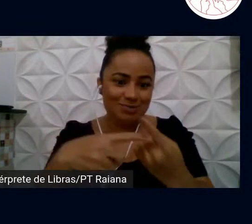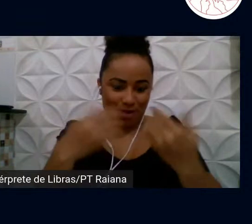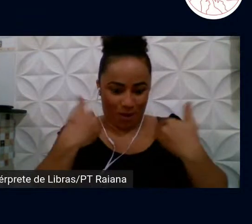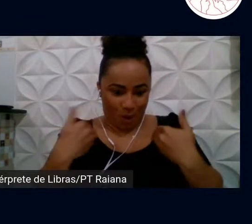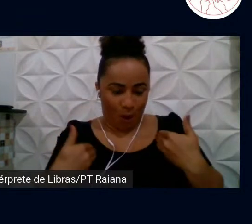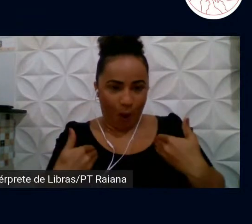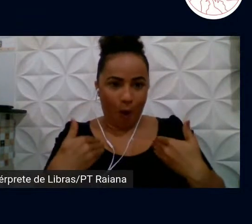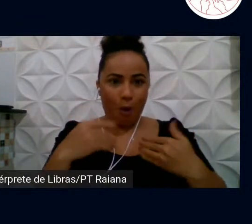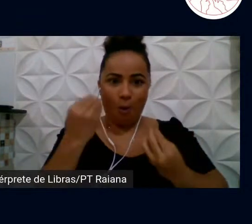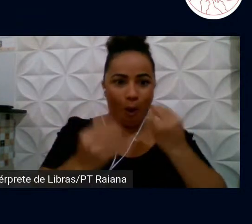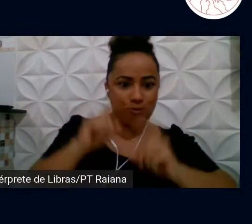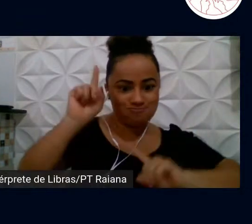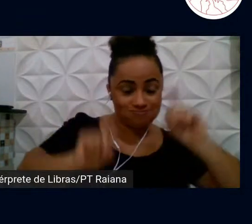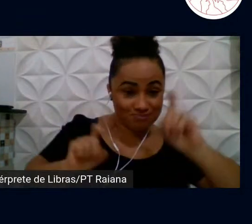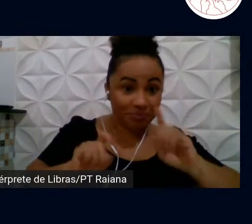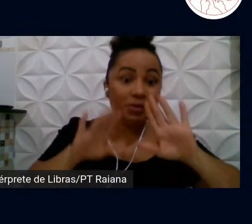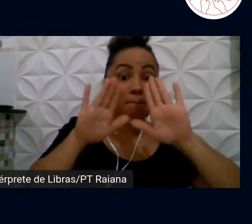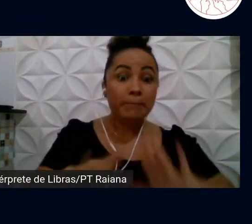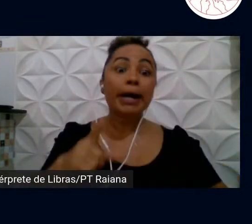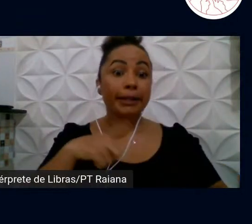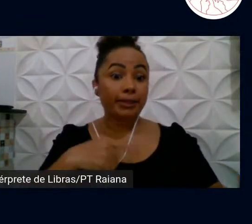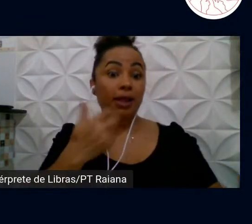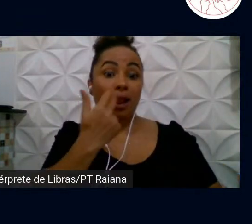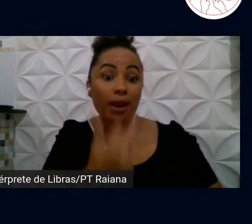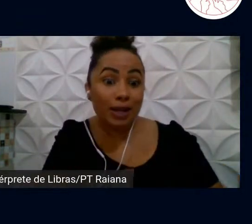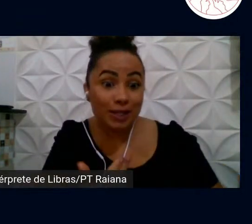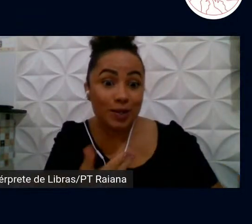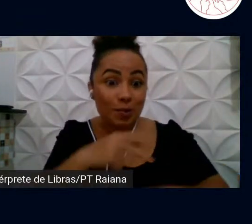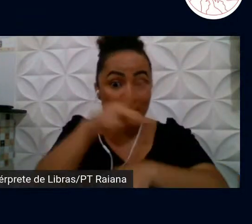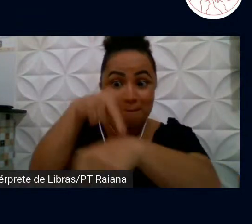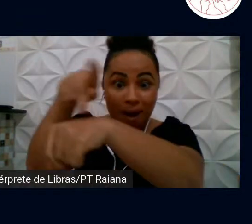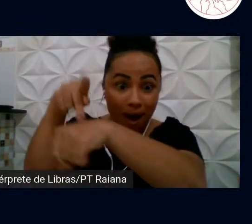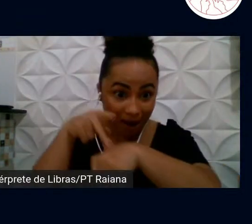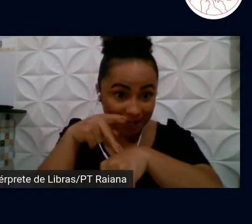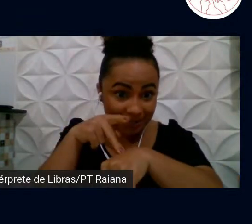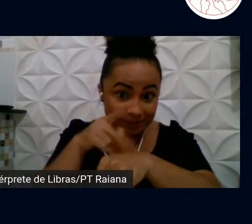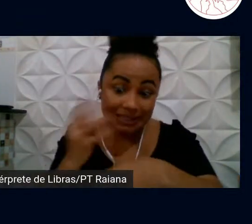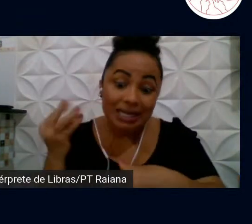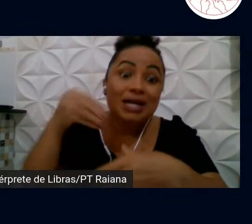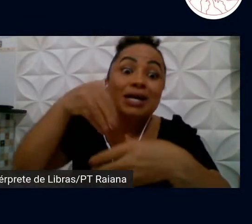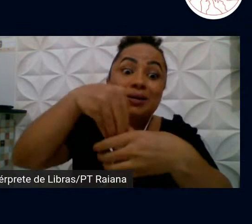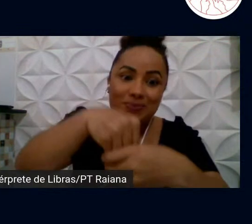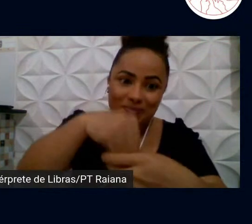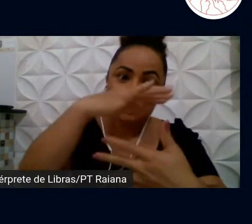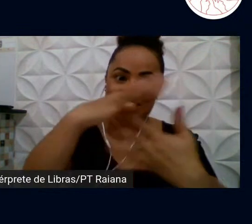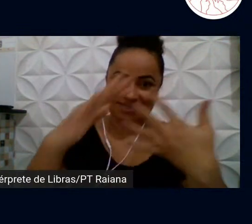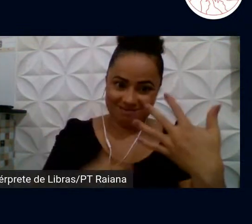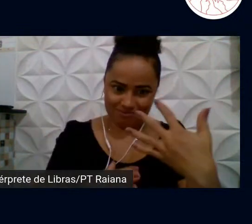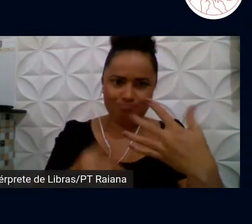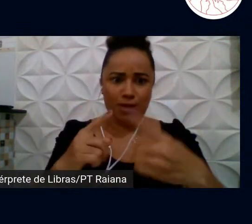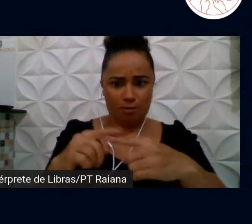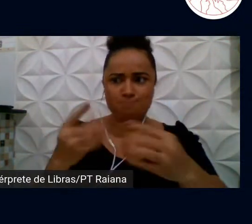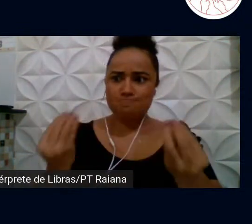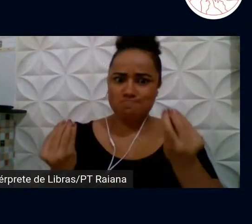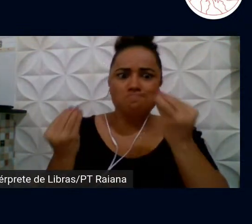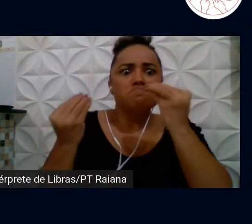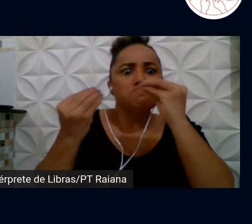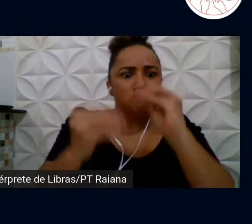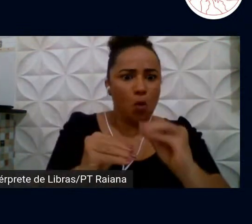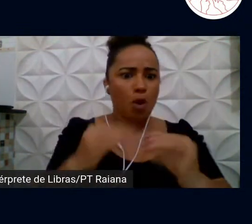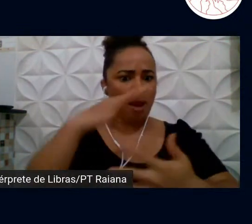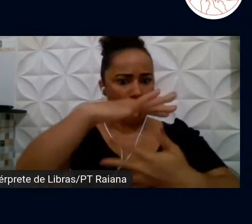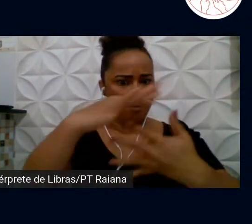mas inclui língua estrangeira, inclui a Libras e eu já vou adiantando que ela dá o status de língua, então isso me anima